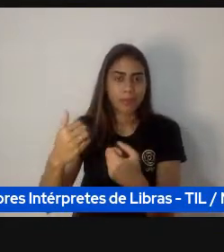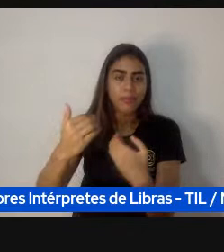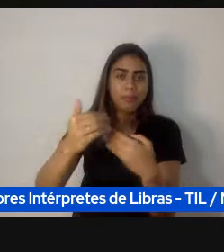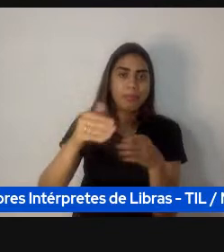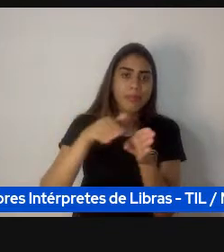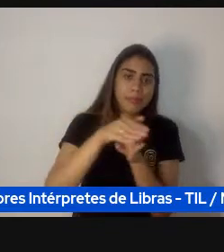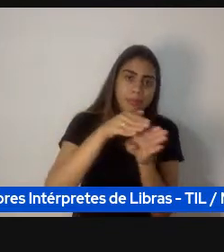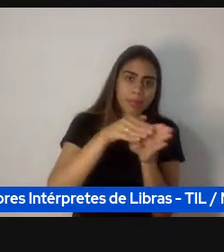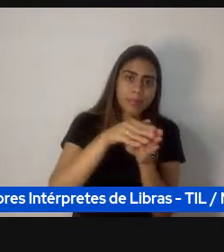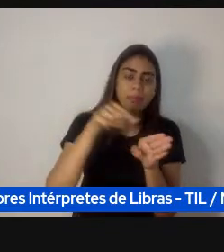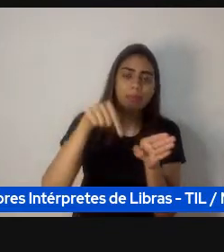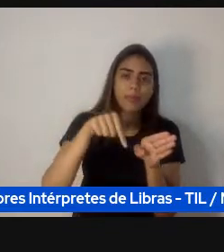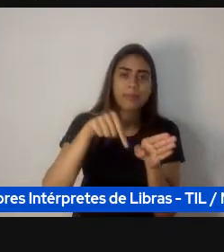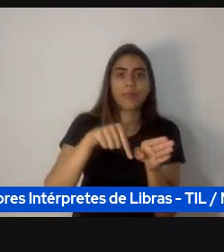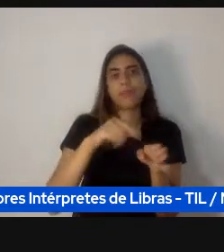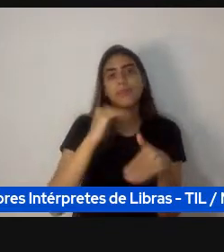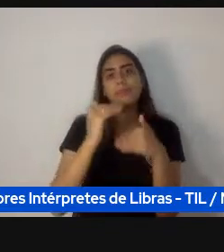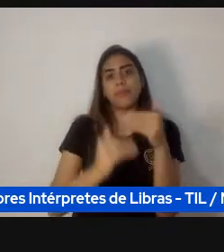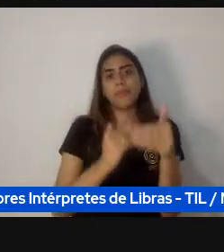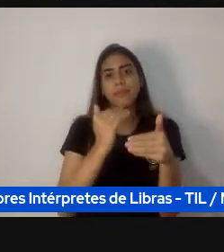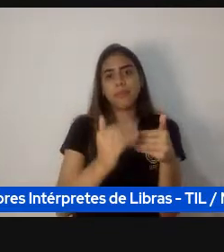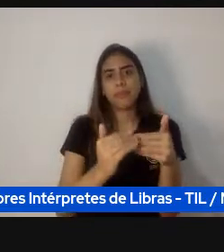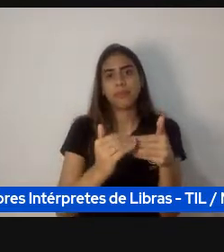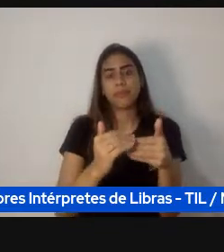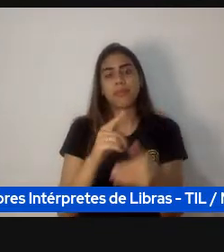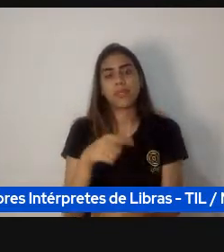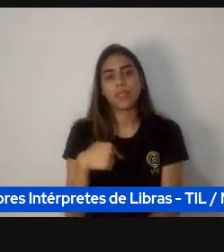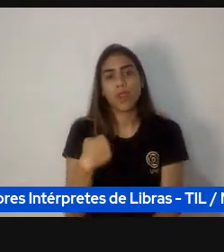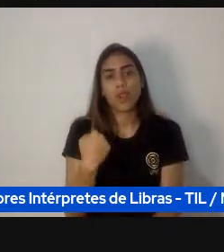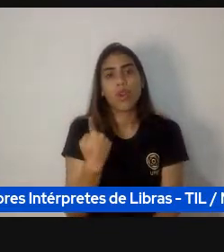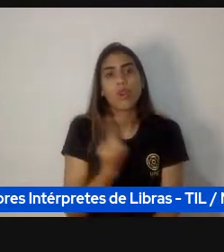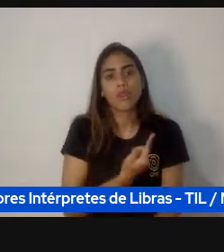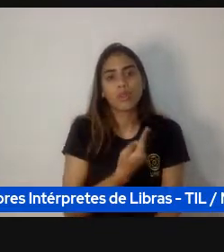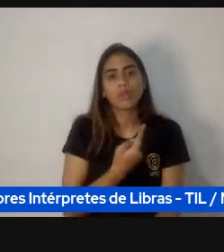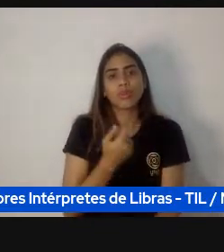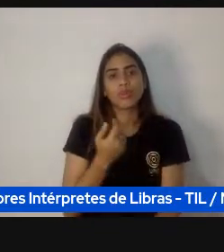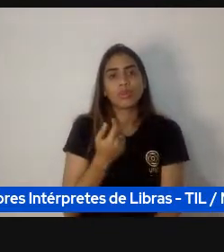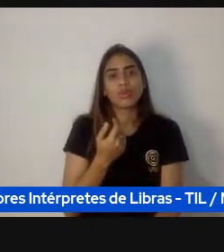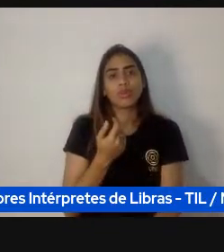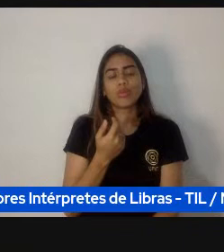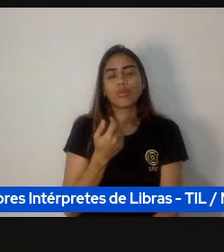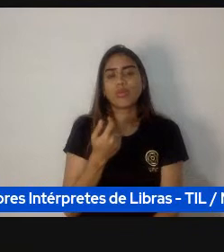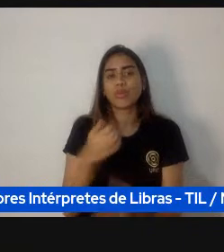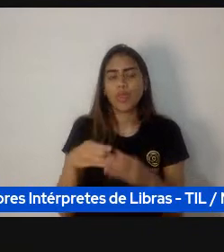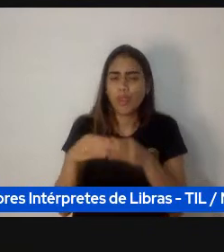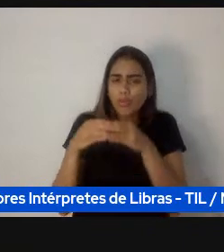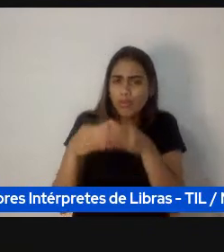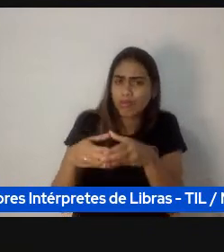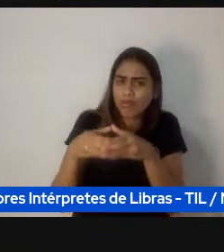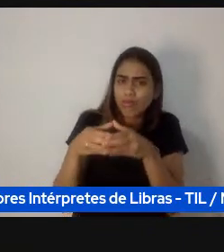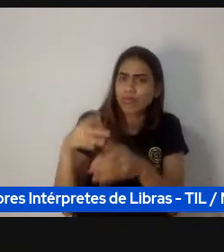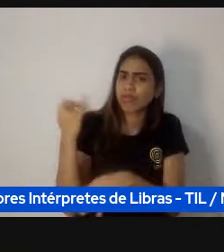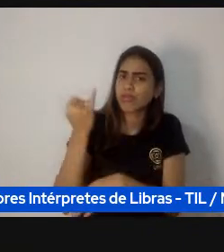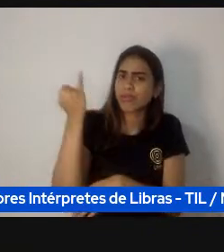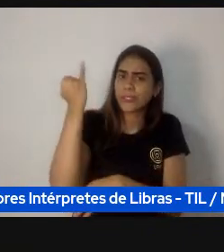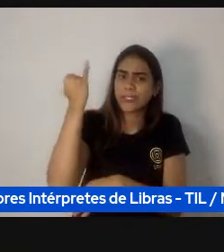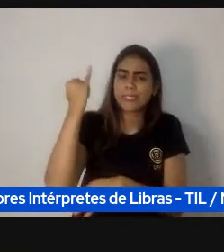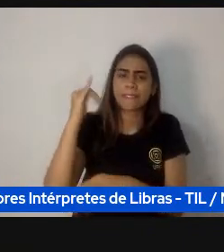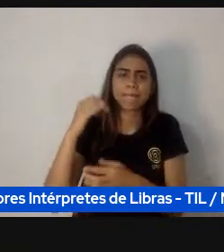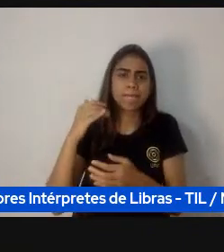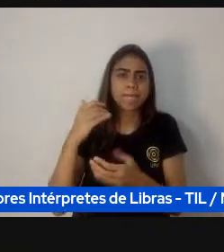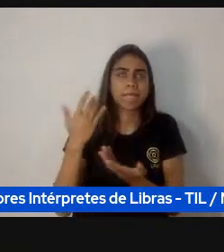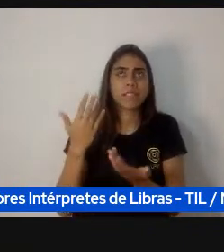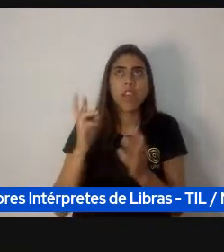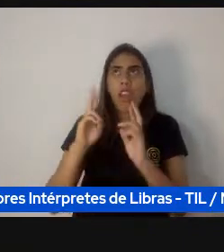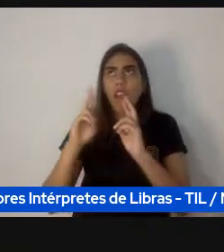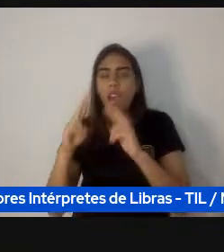acho que, para cada um de nós. A cada evento realizado, a cada reunião, a cada fala, tanto dos professores